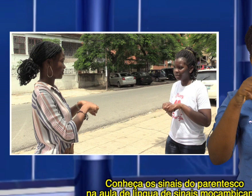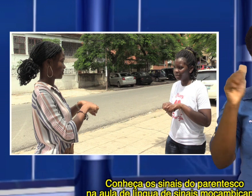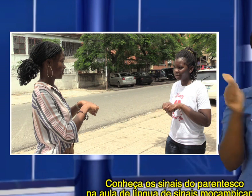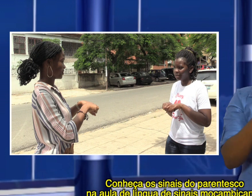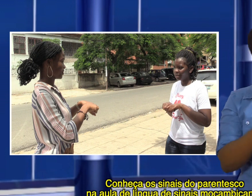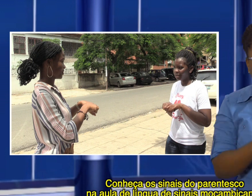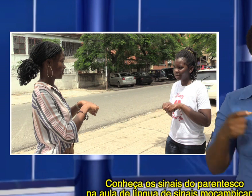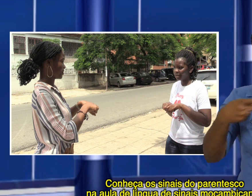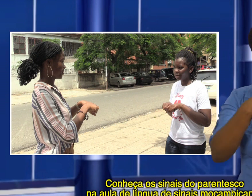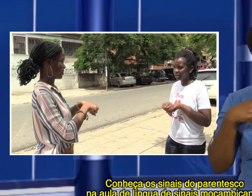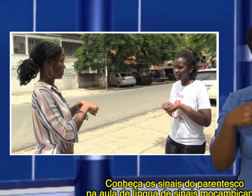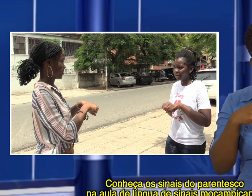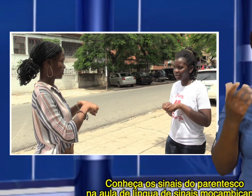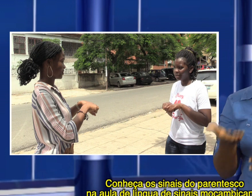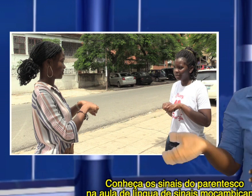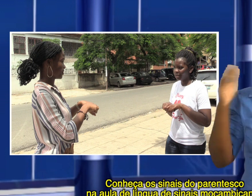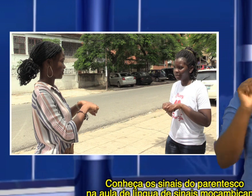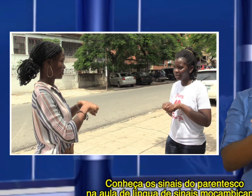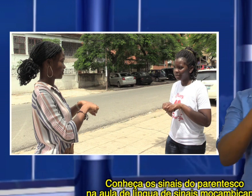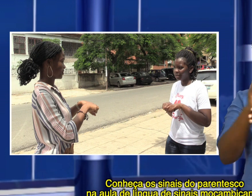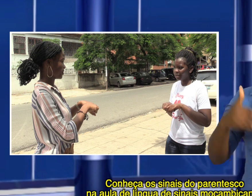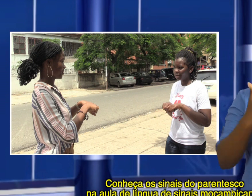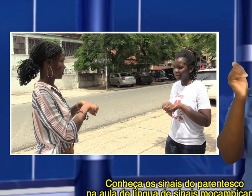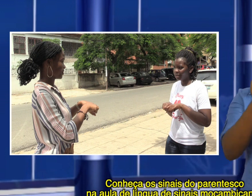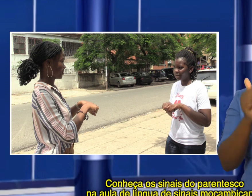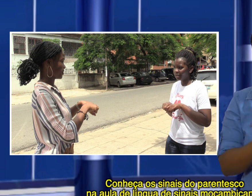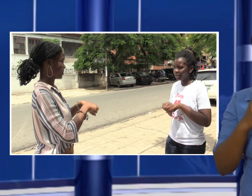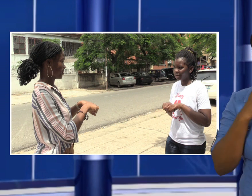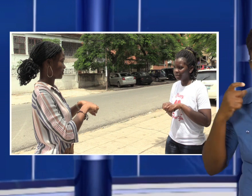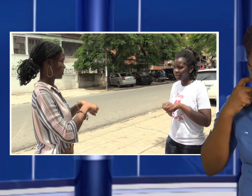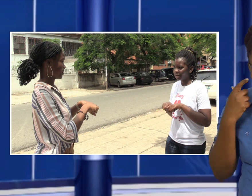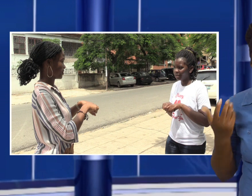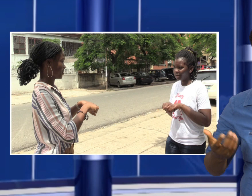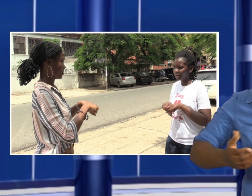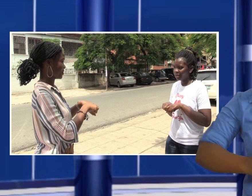Conheça os sinais do parentesco na aula de Língua de Sinais Moçambicanos.